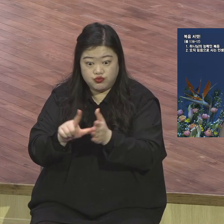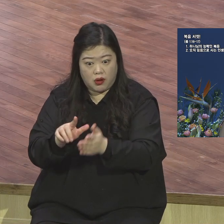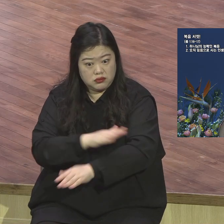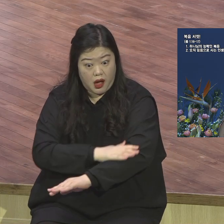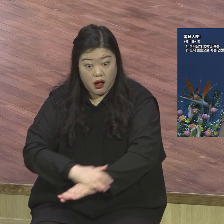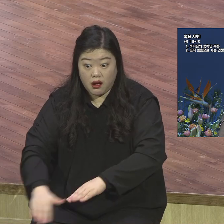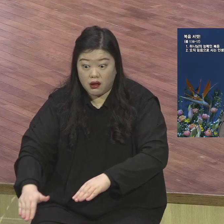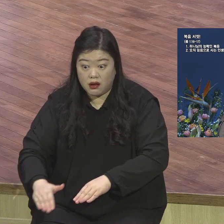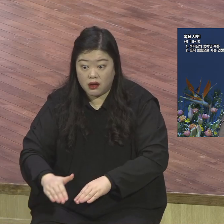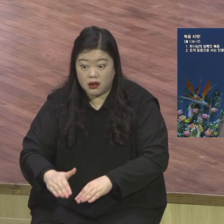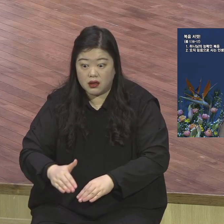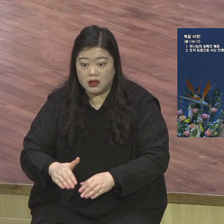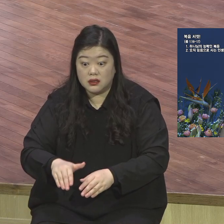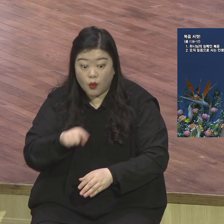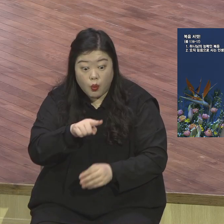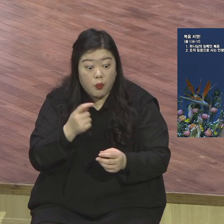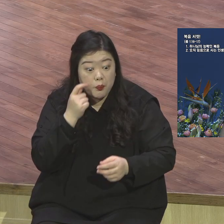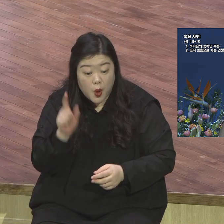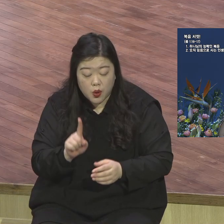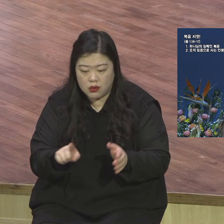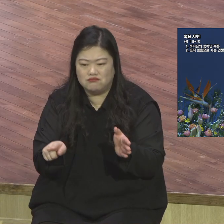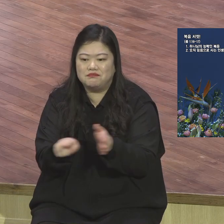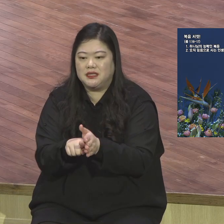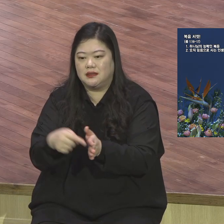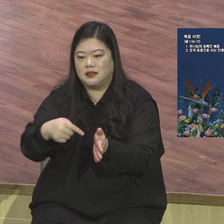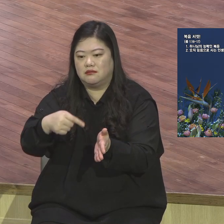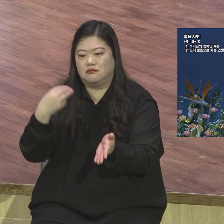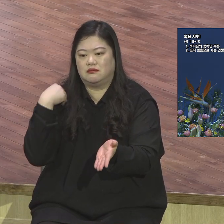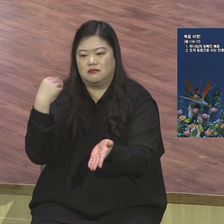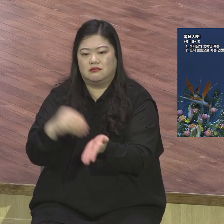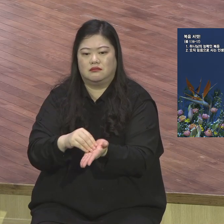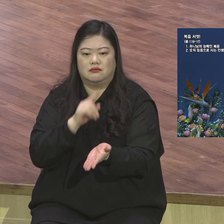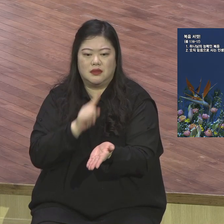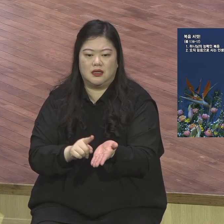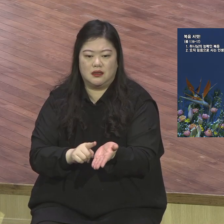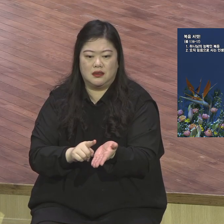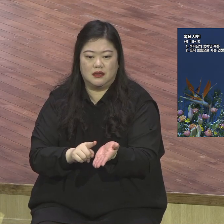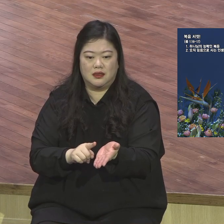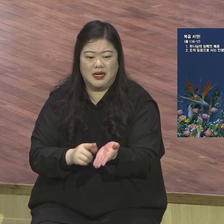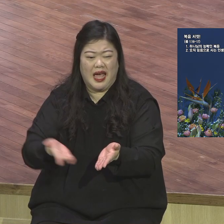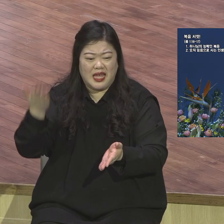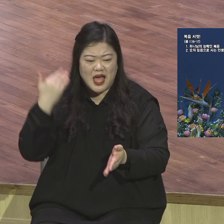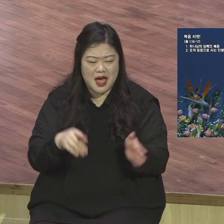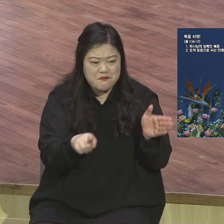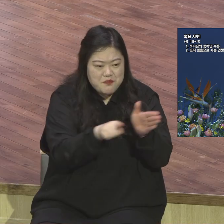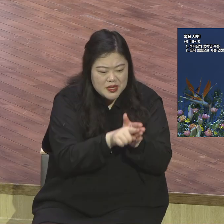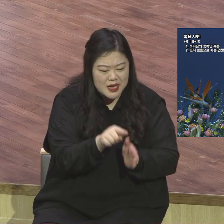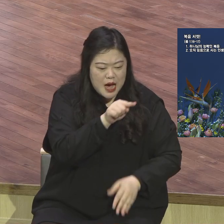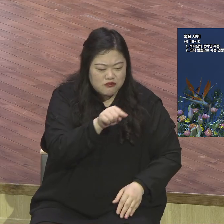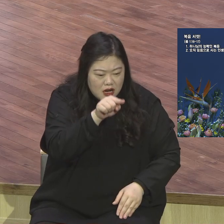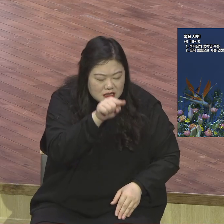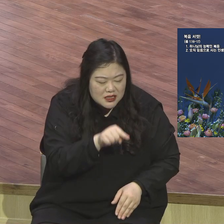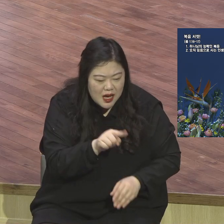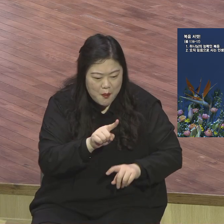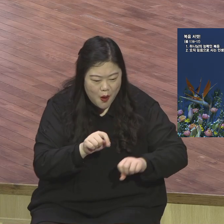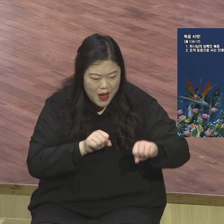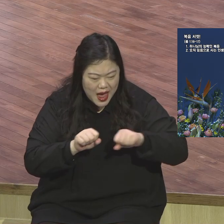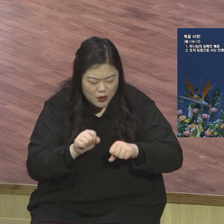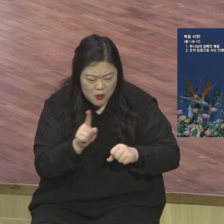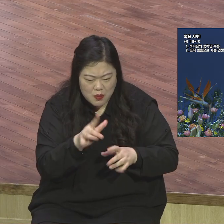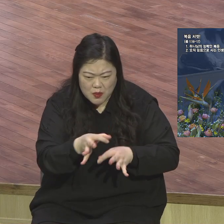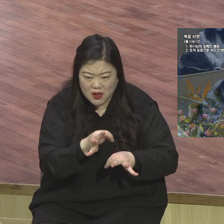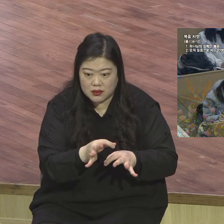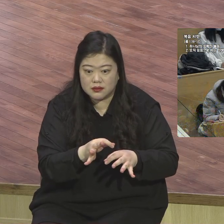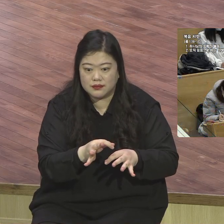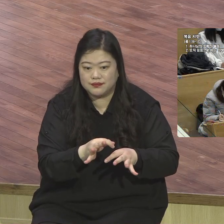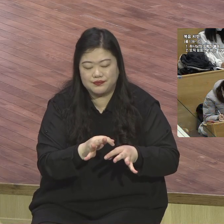영계 전 성도는 오직 성경, 오직 이 삶, 오직 믿음과 은혜의식 속에서